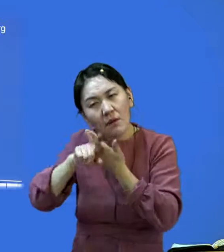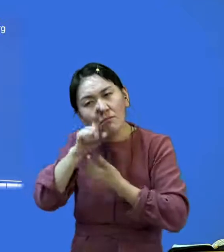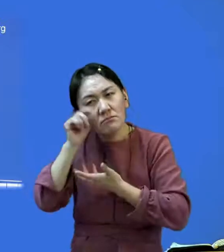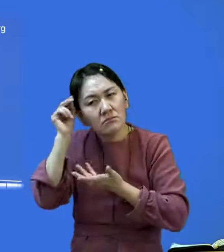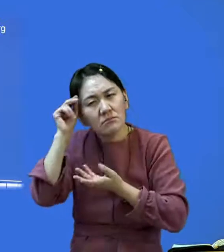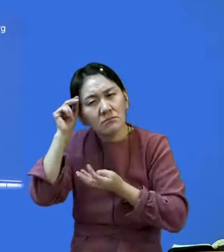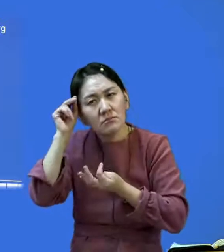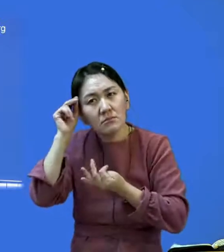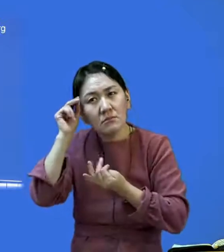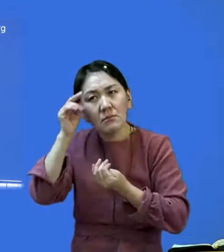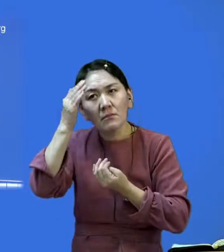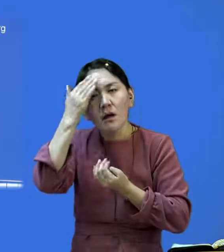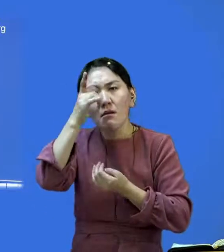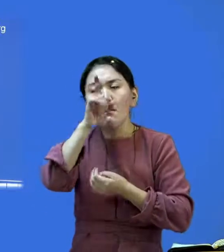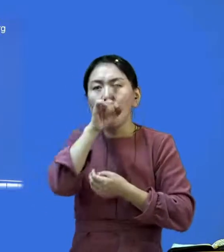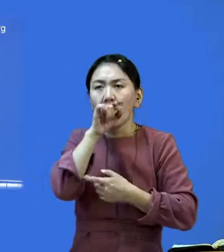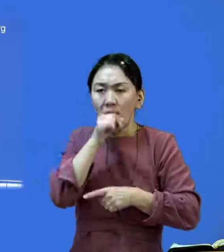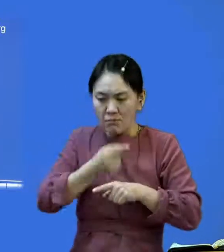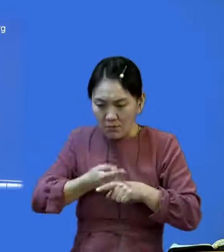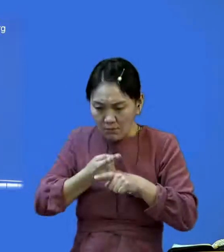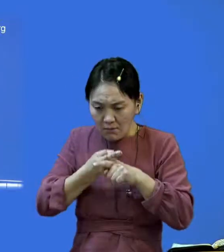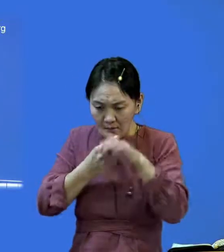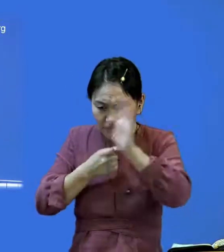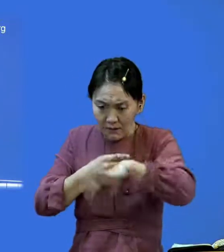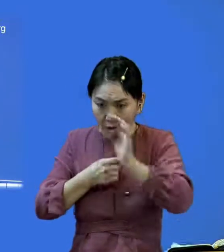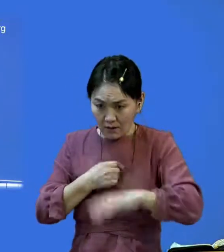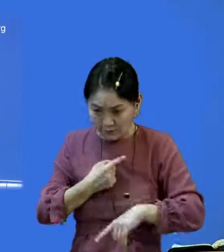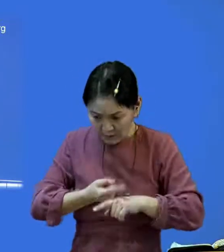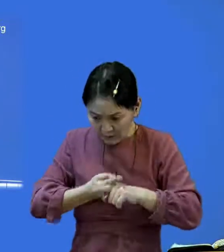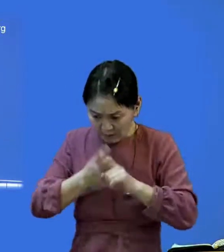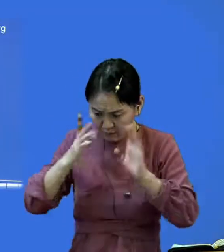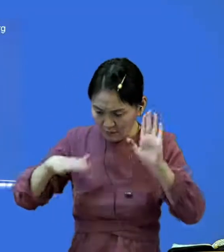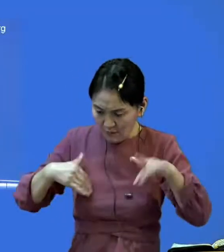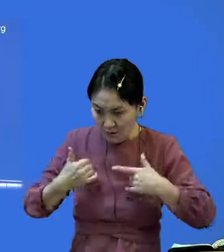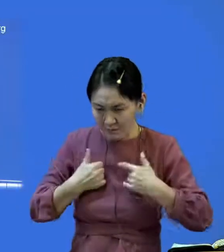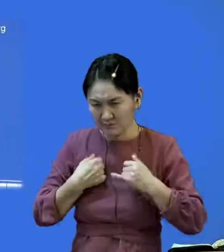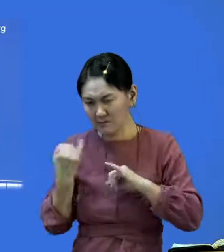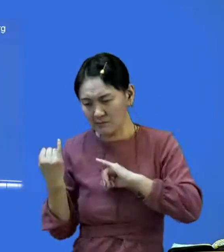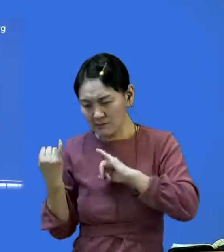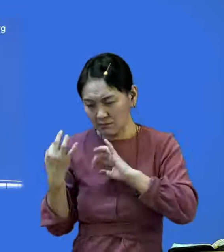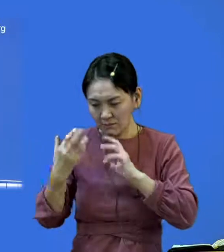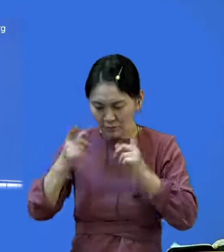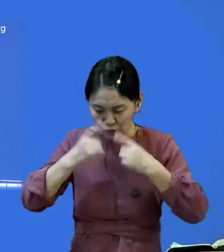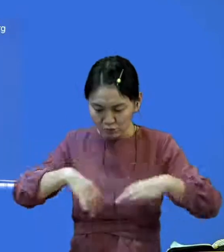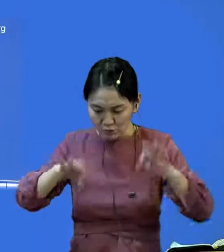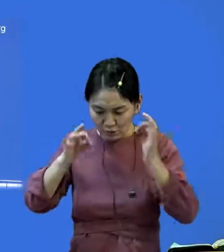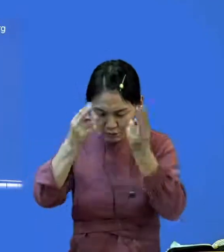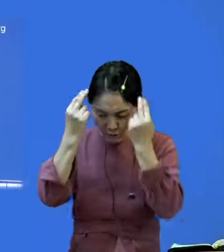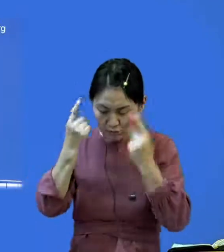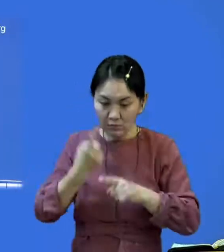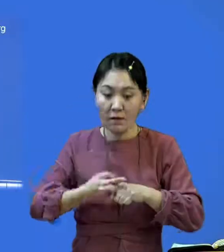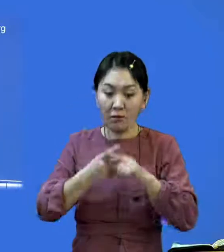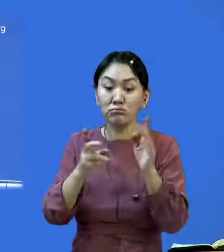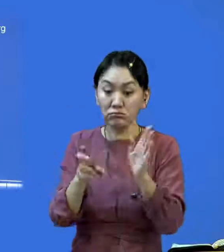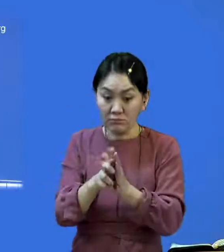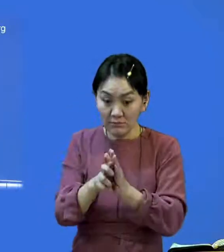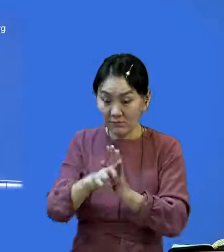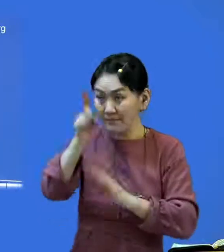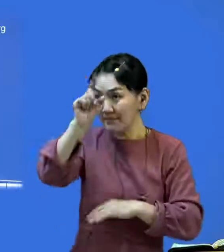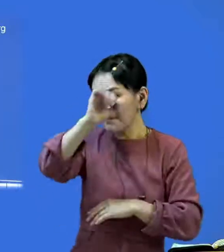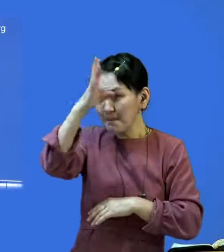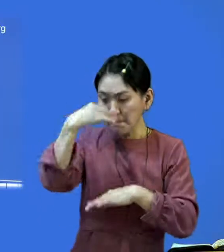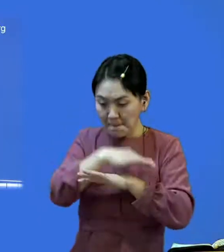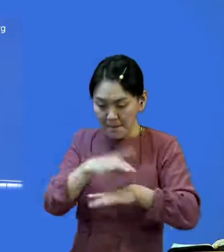бэлхах чинээгээр бид үхэн бурхныг баярлуулах боломжтой, дуулууртай байх боломжтой. Тэгээ бурхны хүүхдийнхээ хувьд